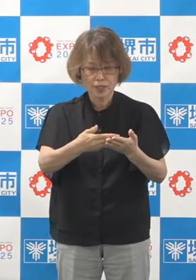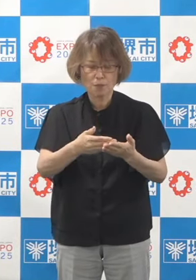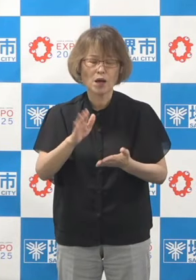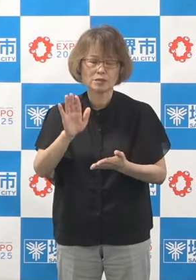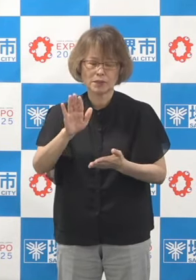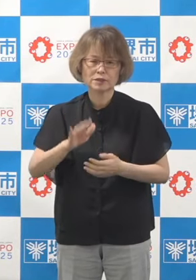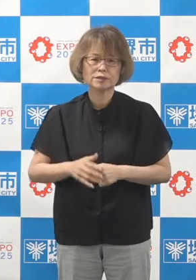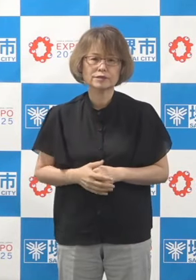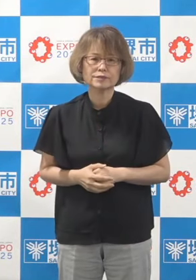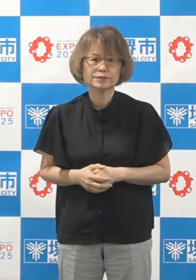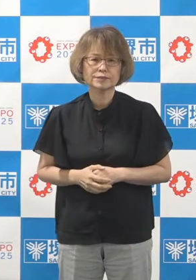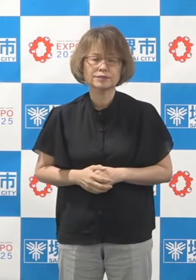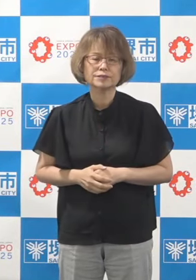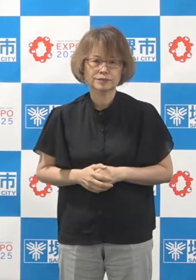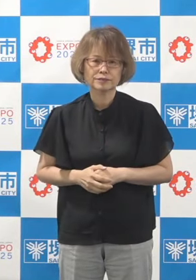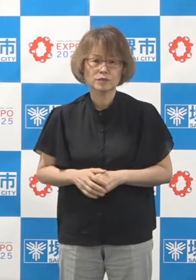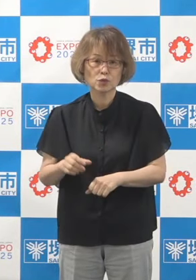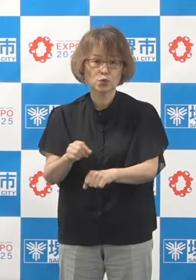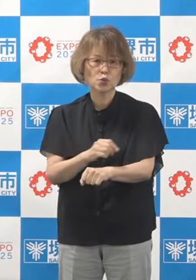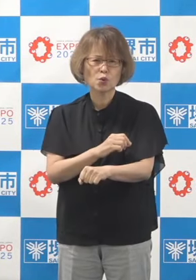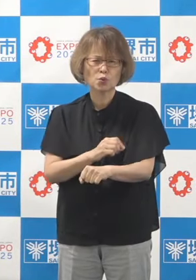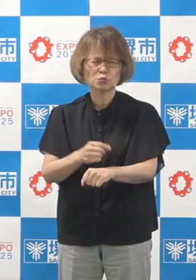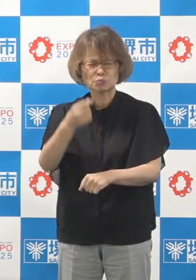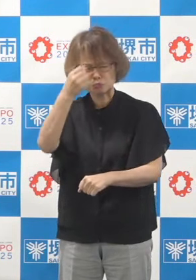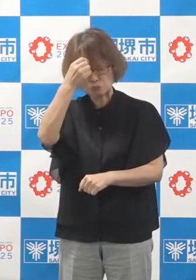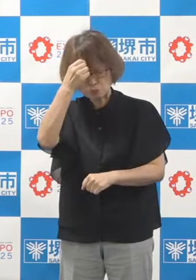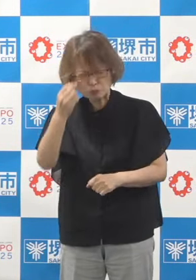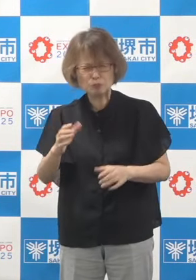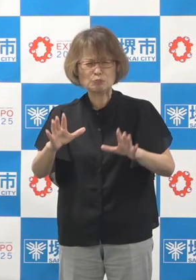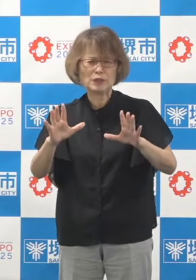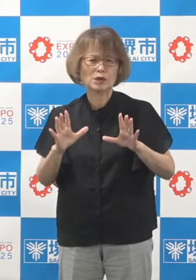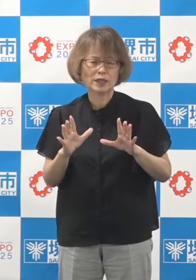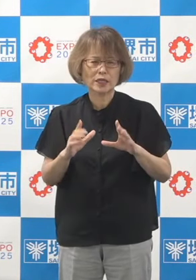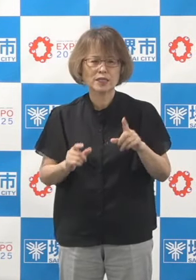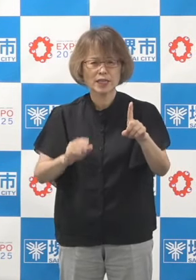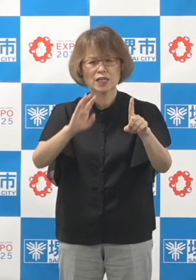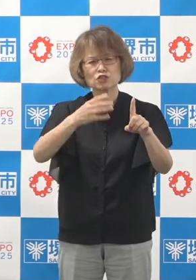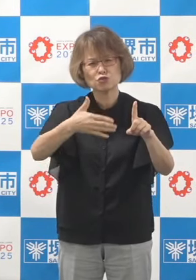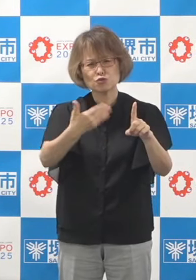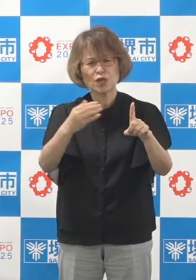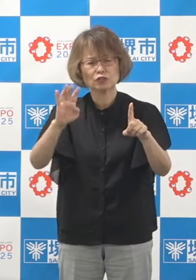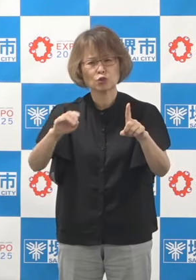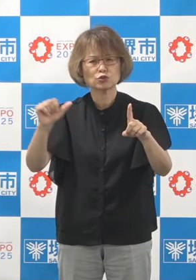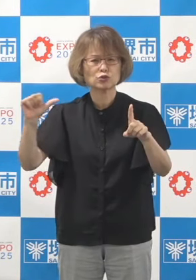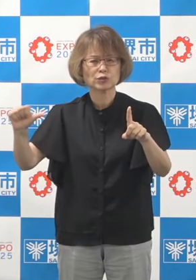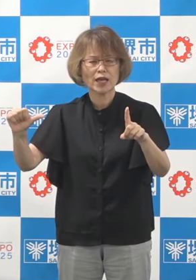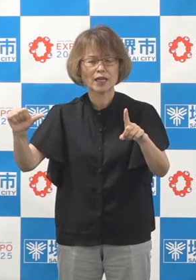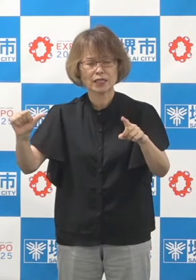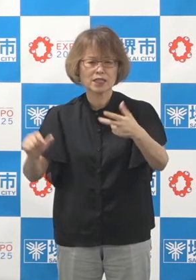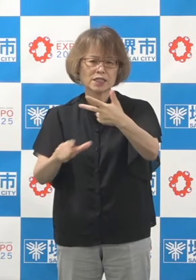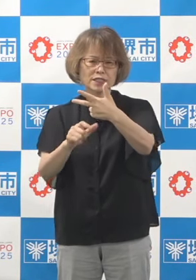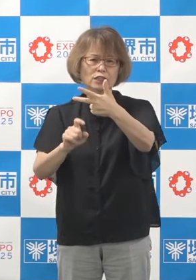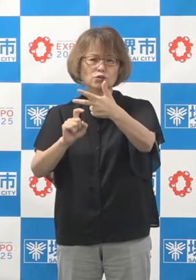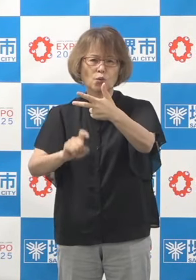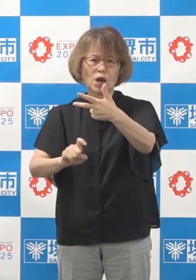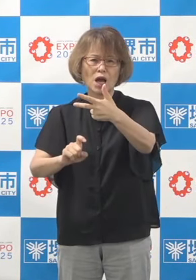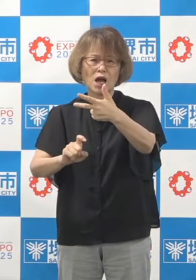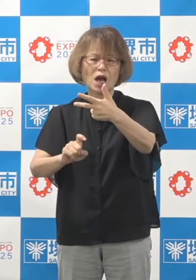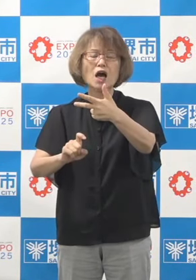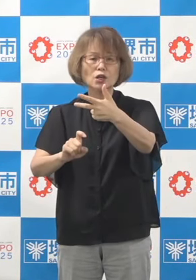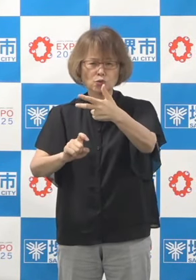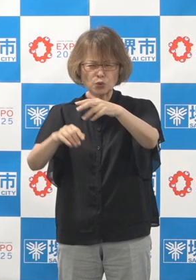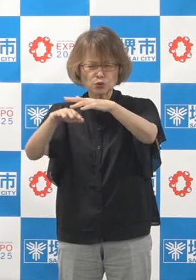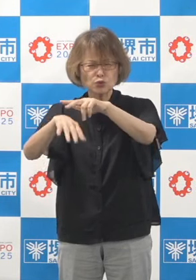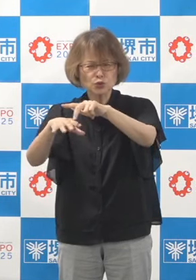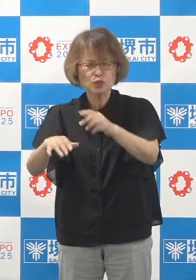ております。そして特に被害が大きかった1945年7月10日の空襲を堺大